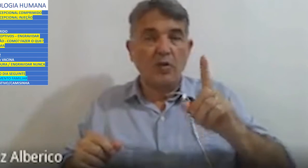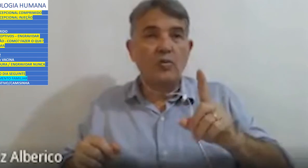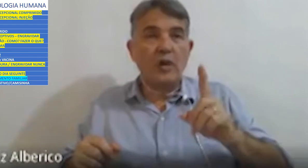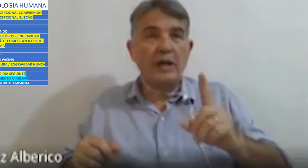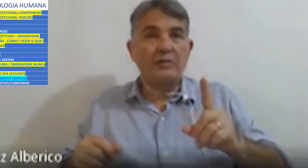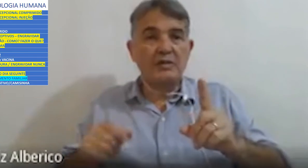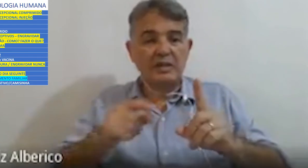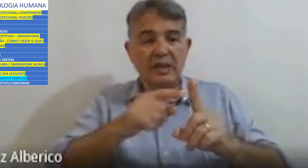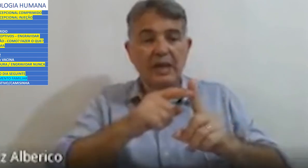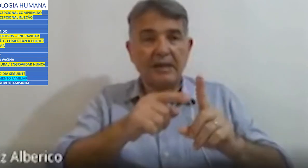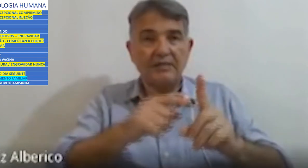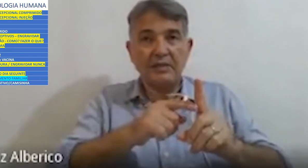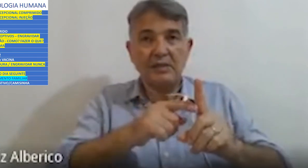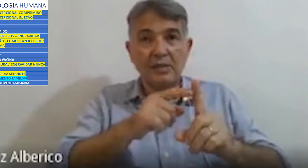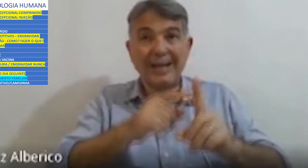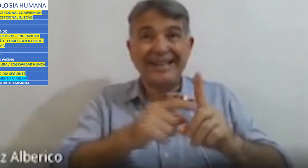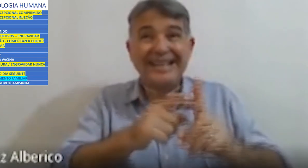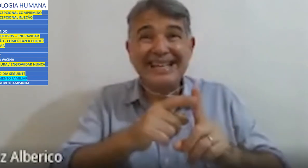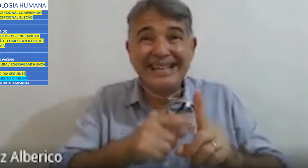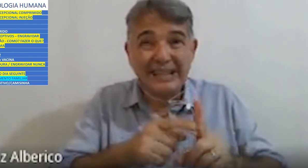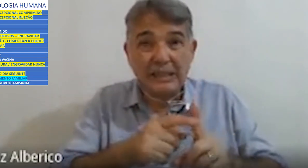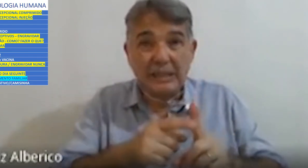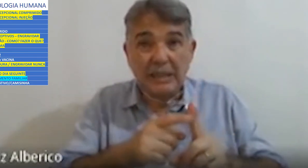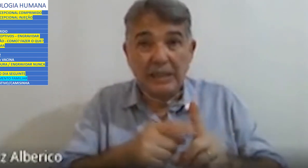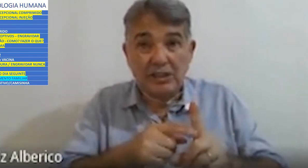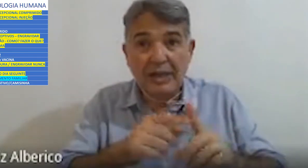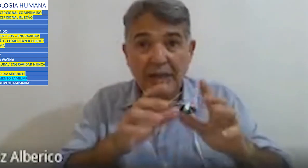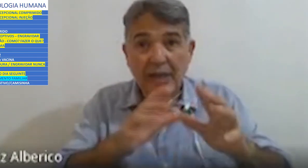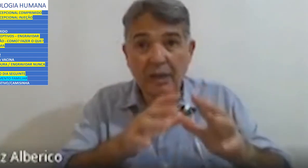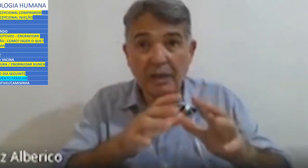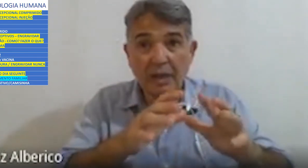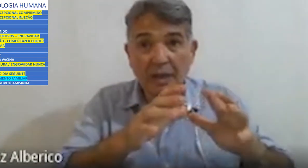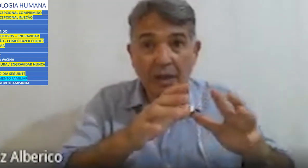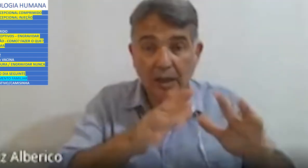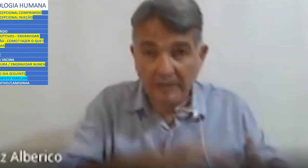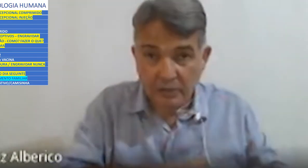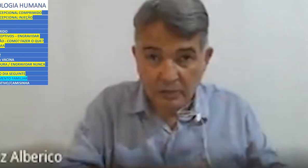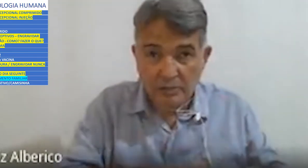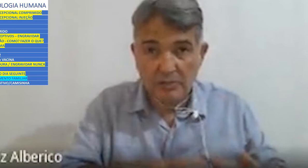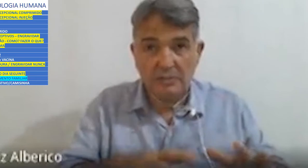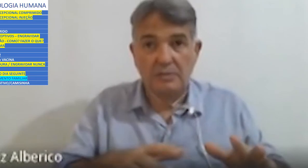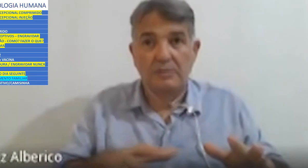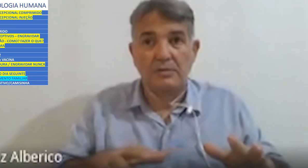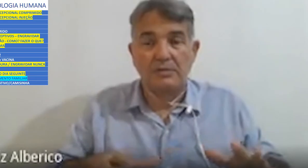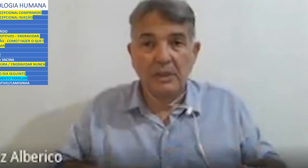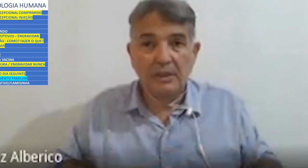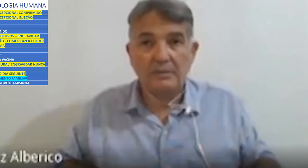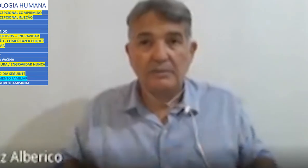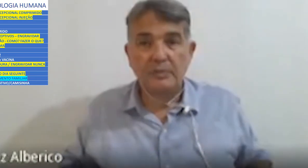Como é que você. A gravidez, aqui já é grávido. Tá?